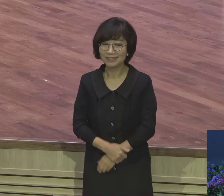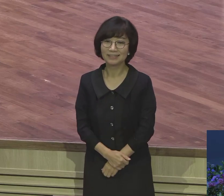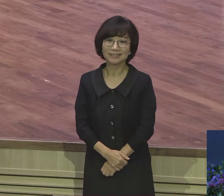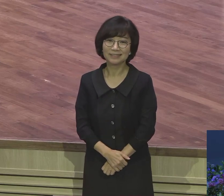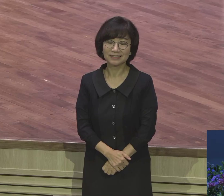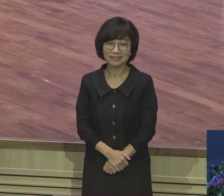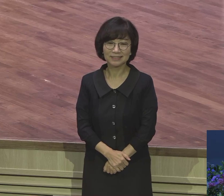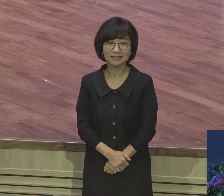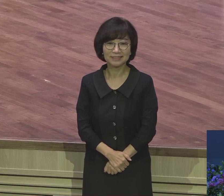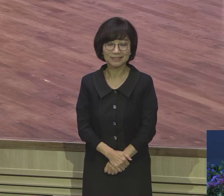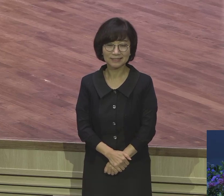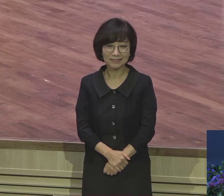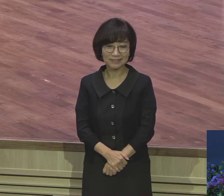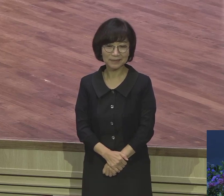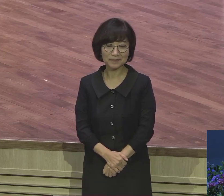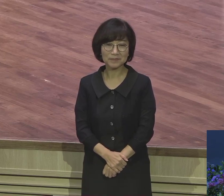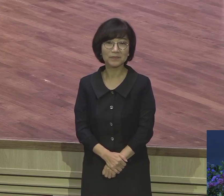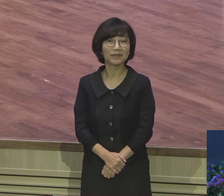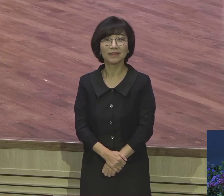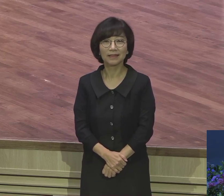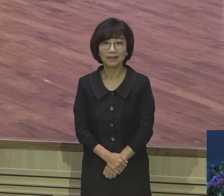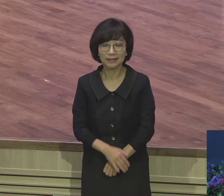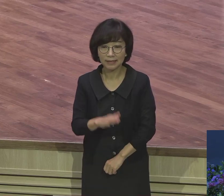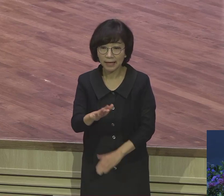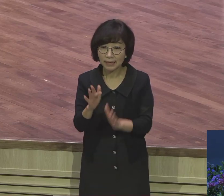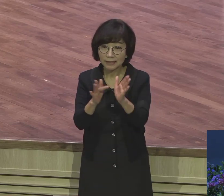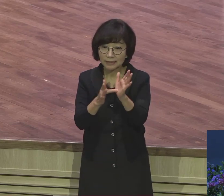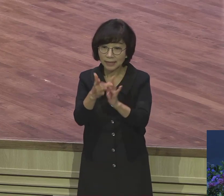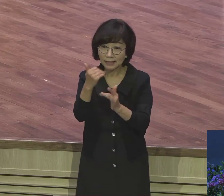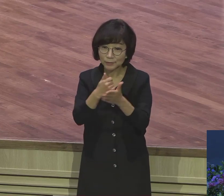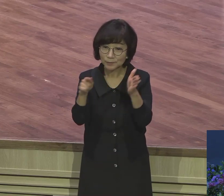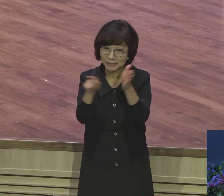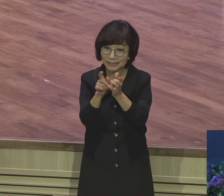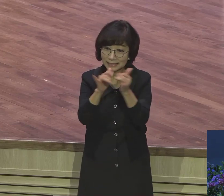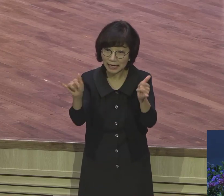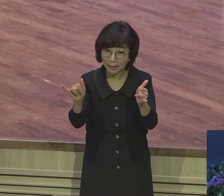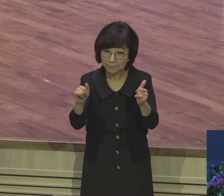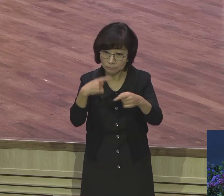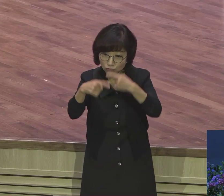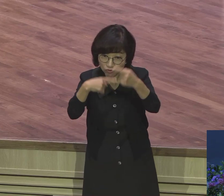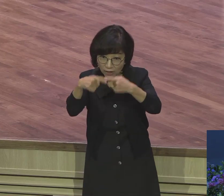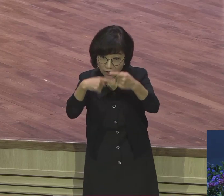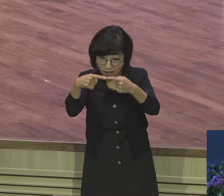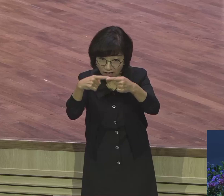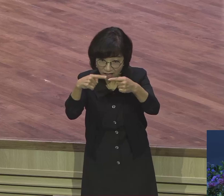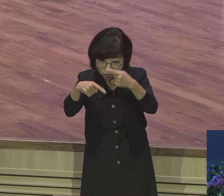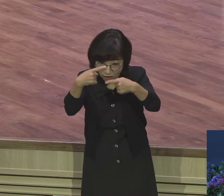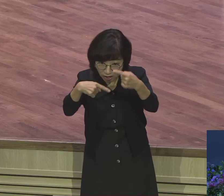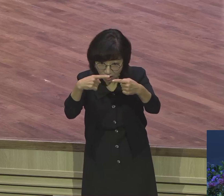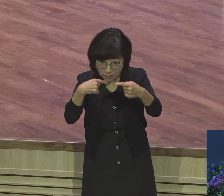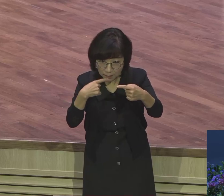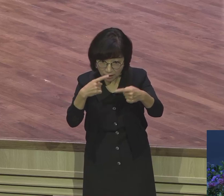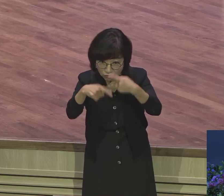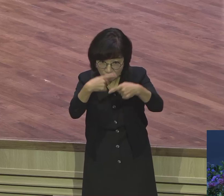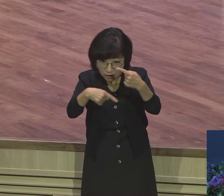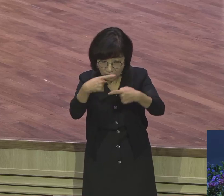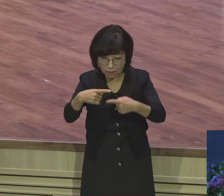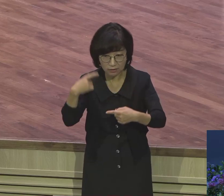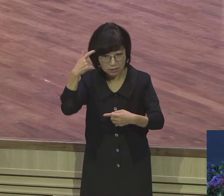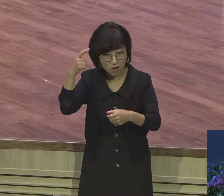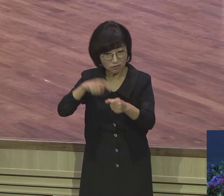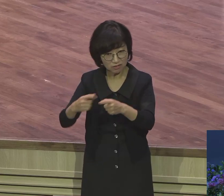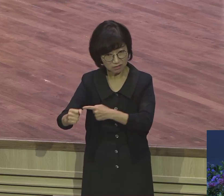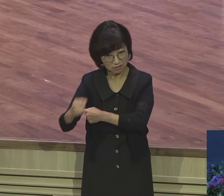여러분 예수 믿는 사람 말에는요 영역적 영향력이 있어요. 그거 아셔야 돼요. 여러분 말에